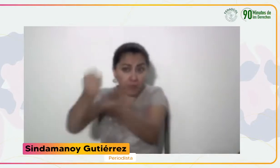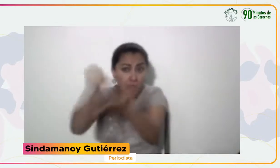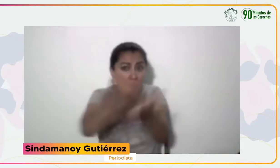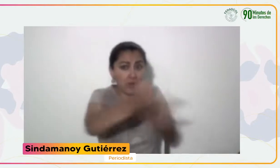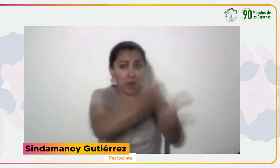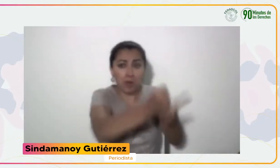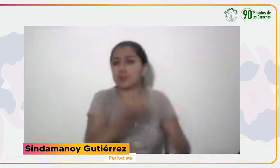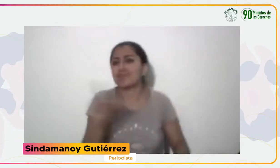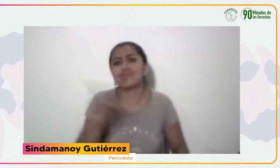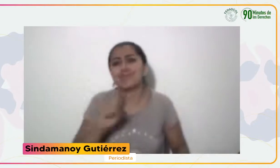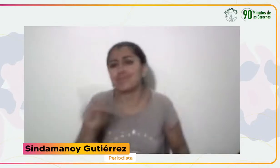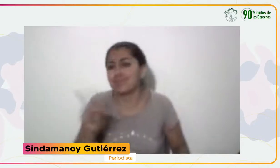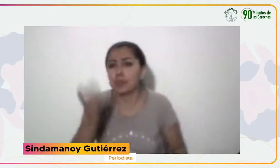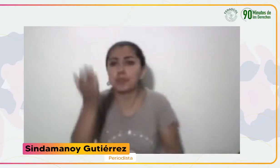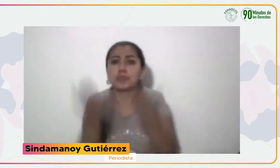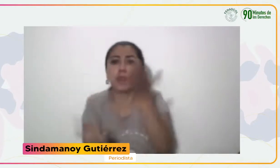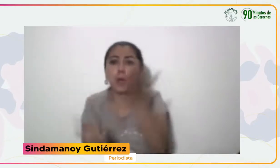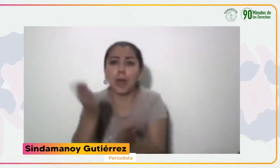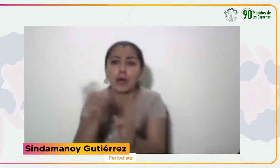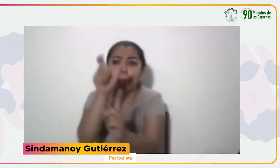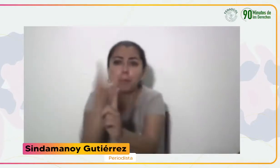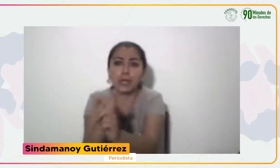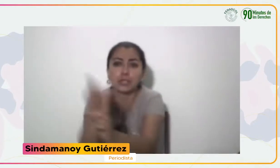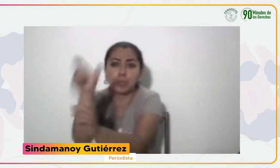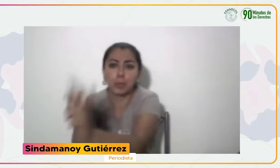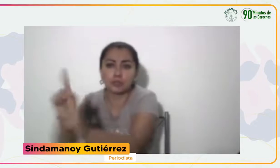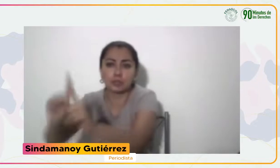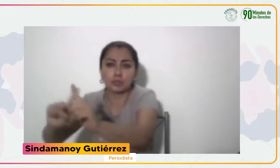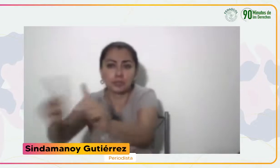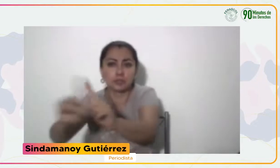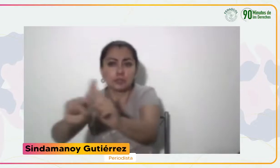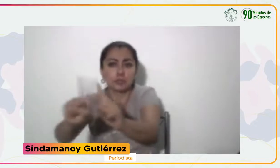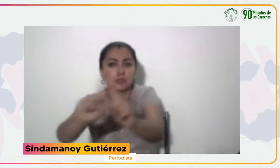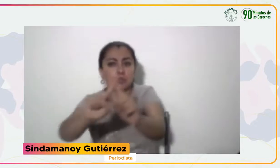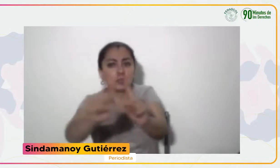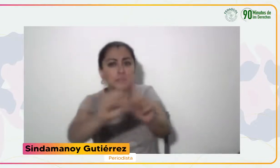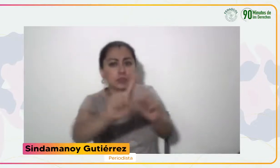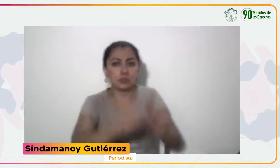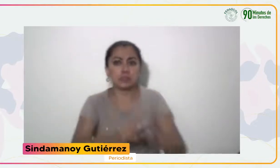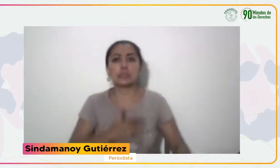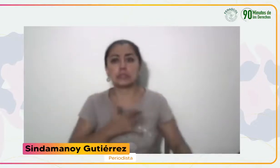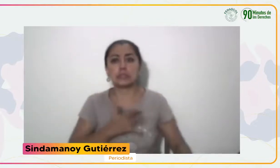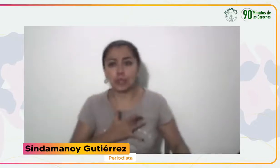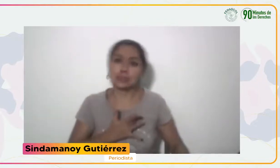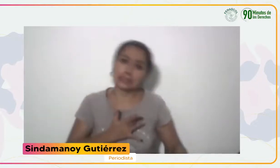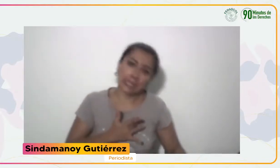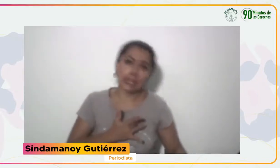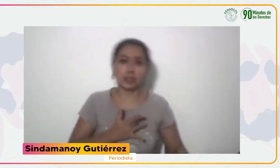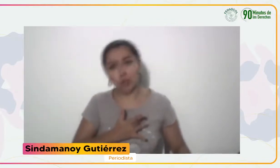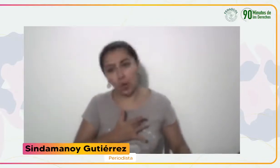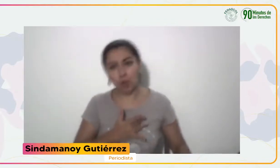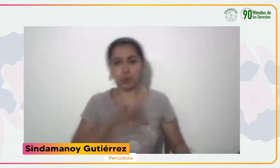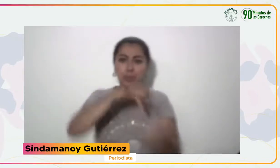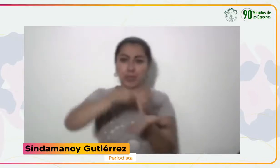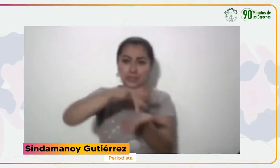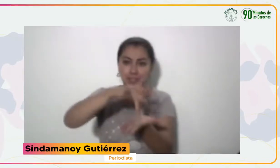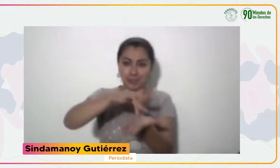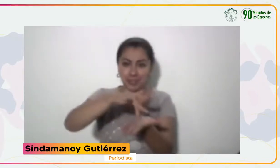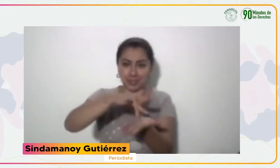protagonistas. Pero igual, esto no es algo que se pueda obligar a las personas a hacer. Es decisión de cada uno,